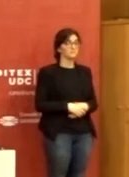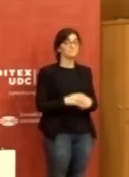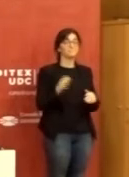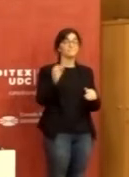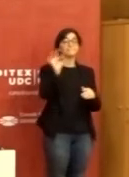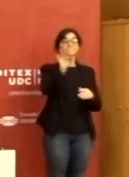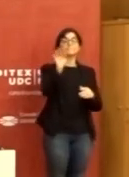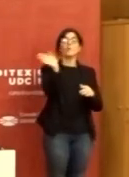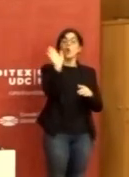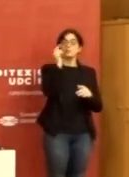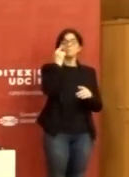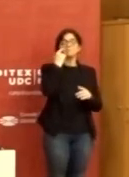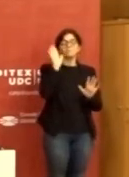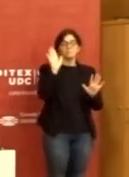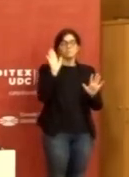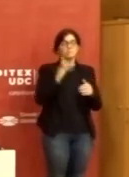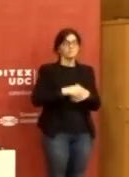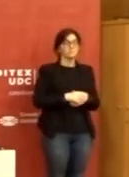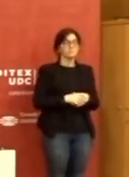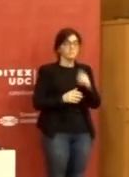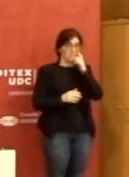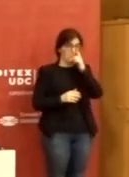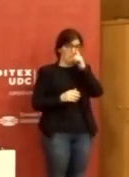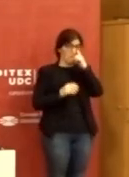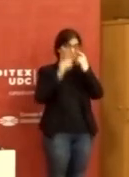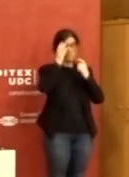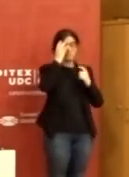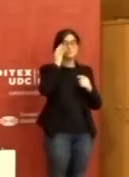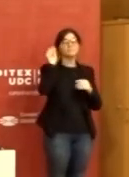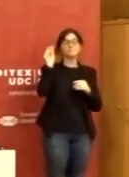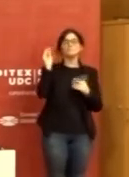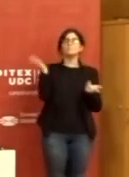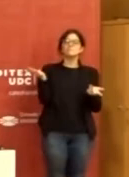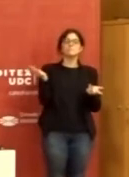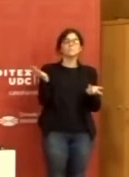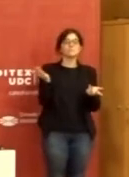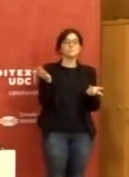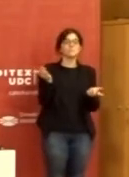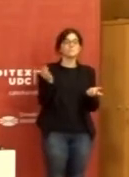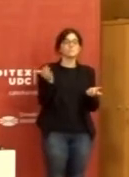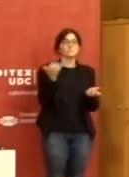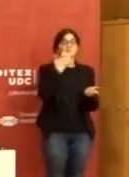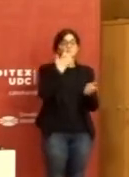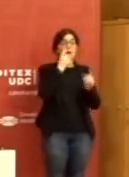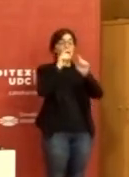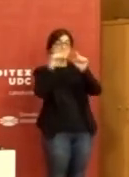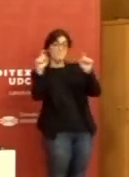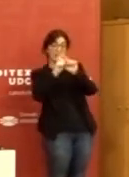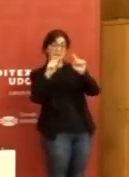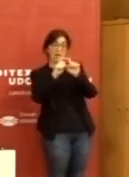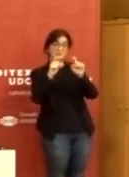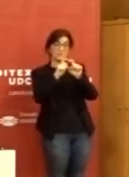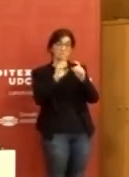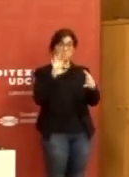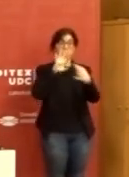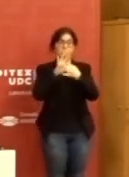Hola, quería preguntar si se han establecido algún otro tipo de alianzas con las empresas.